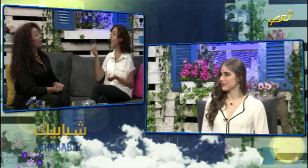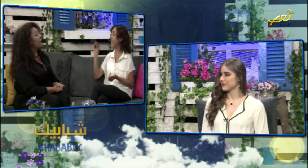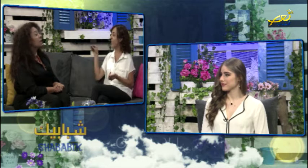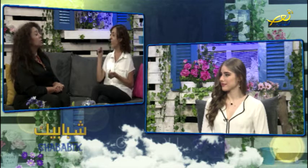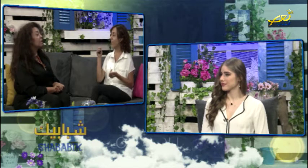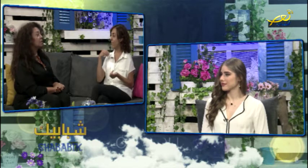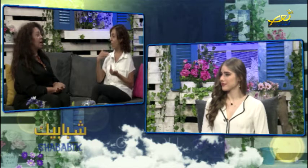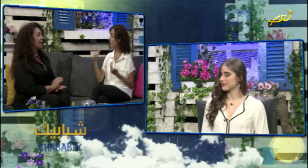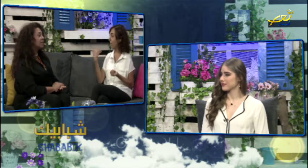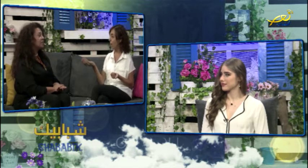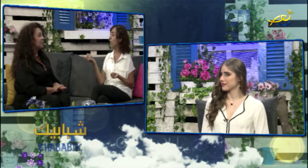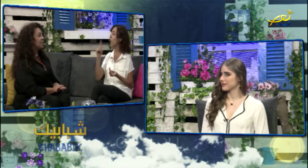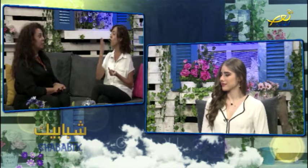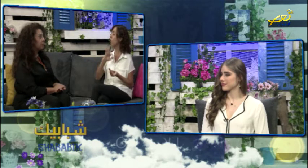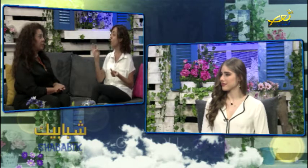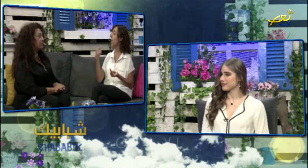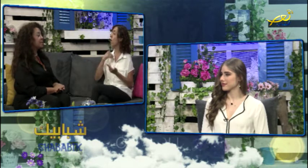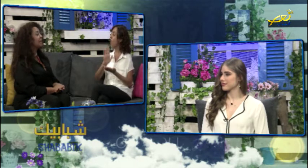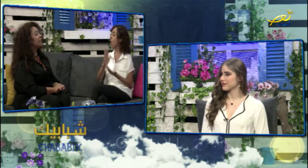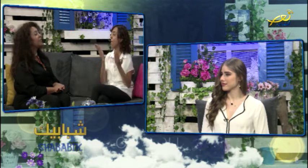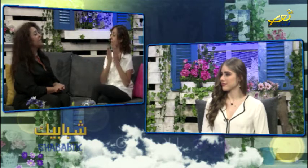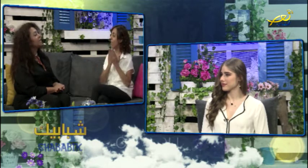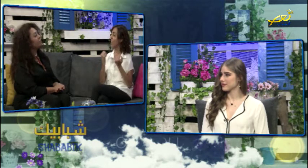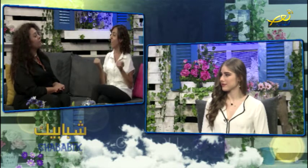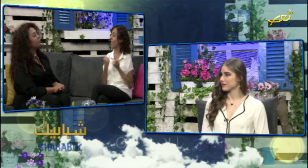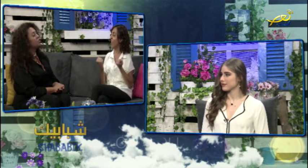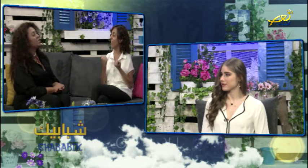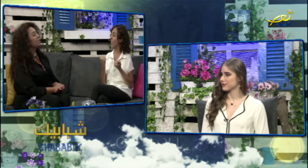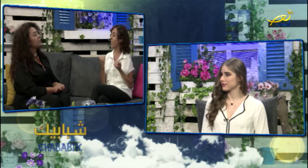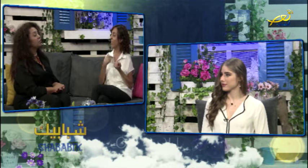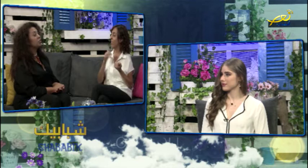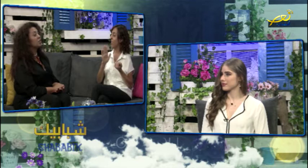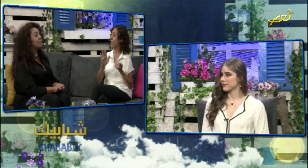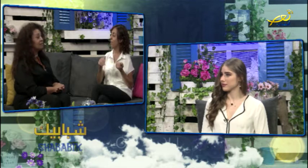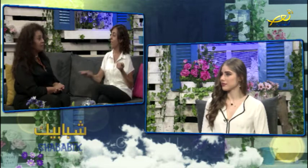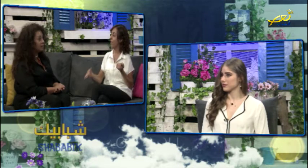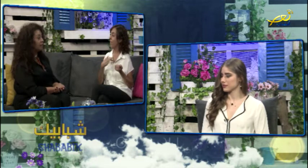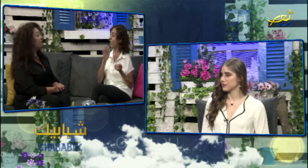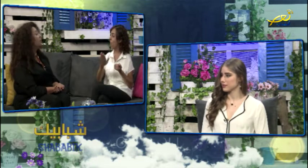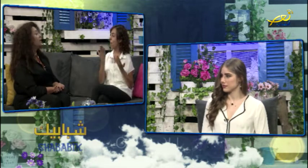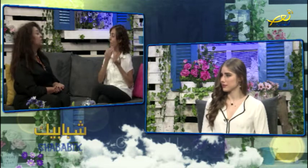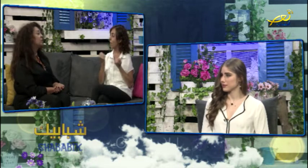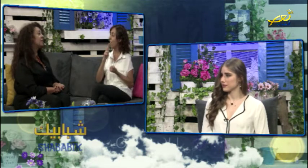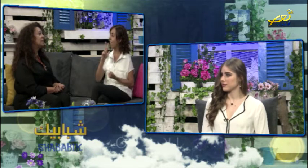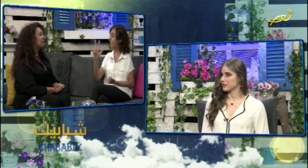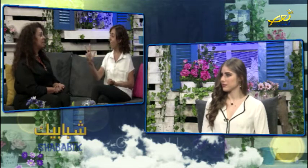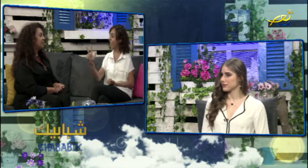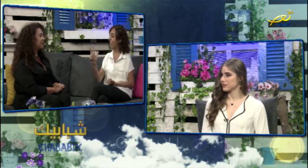أنا وصلت أخذت شهادة البروفي، بس ما كان فيي كمل منشان لأخذ شهادات تانية، فأنا انجبرت ضليتني